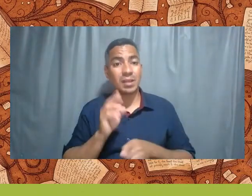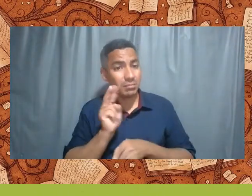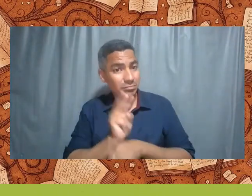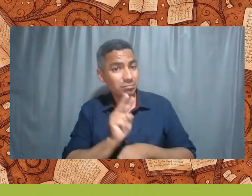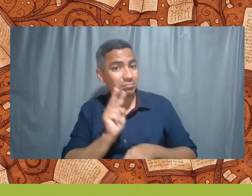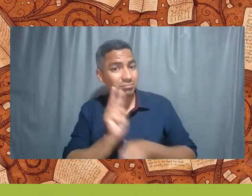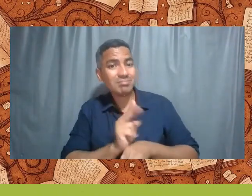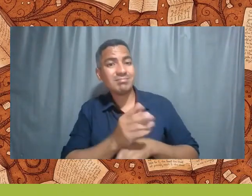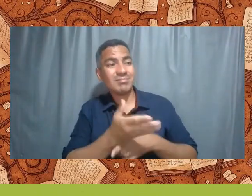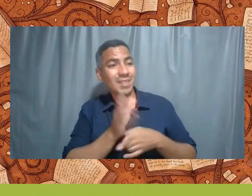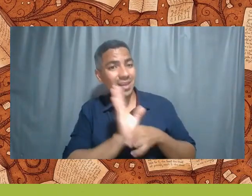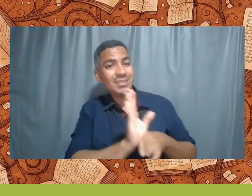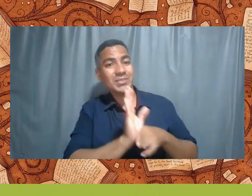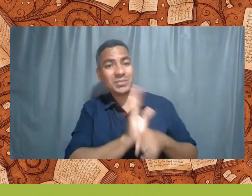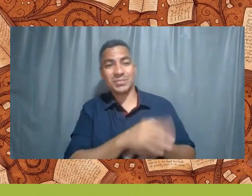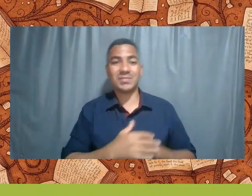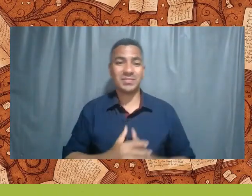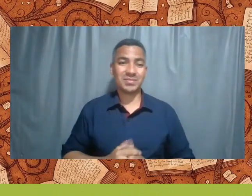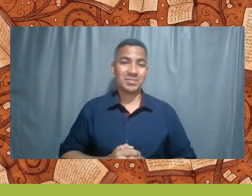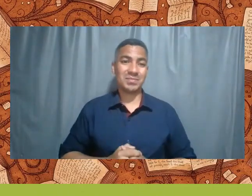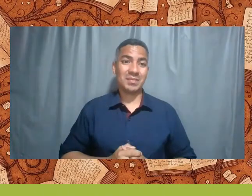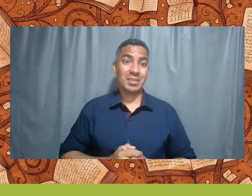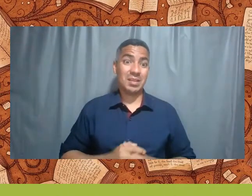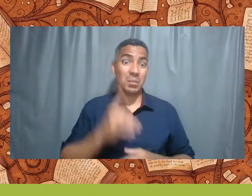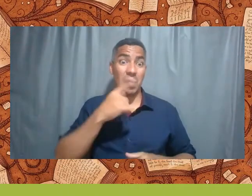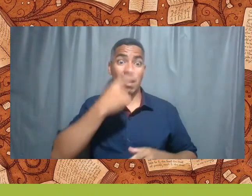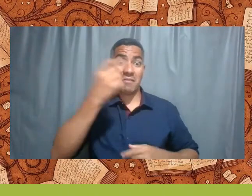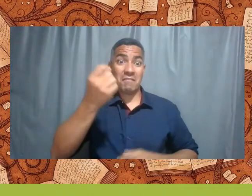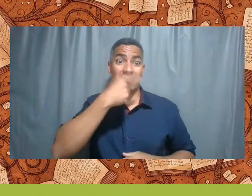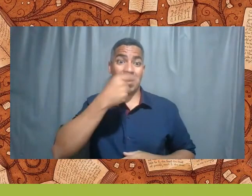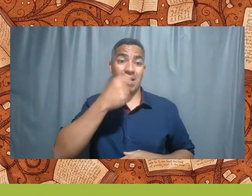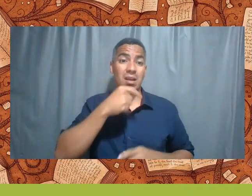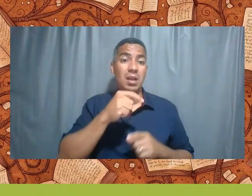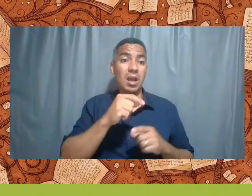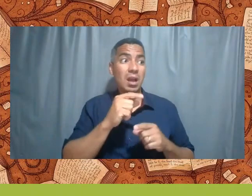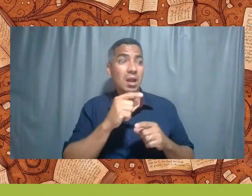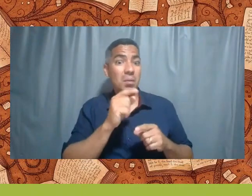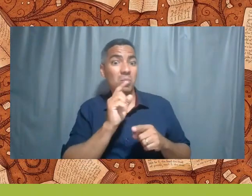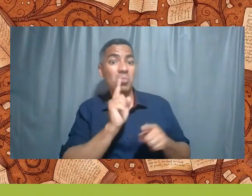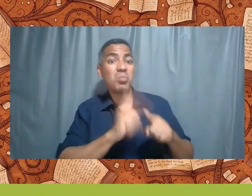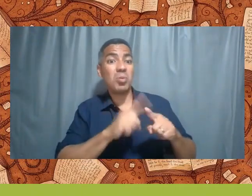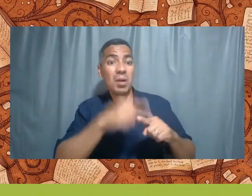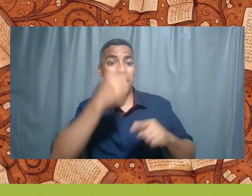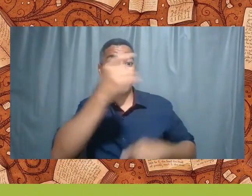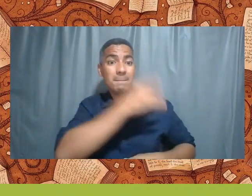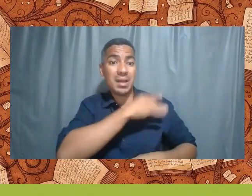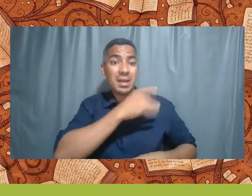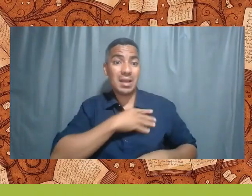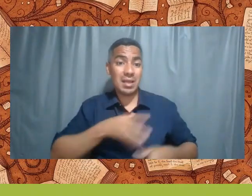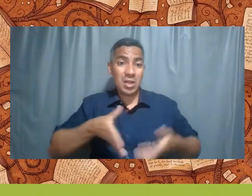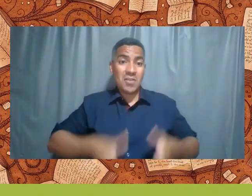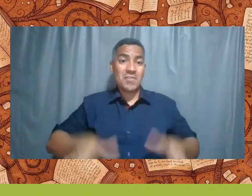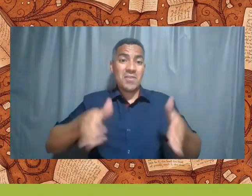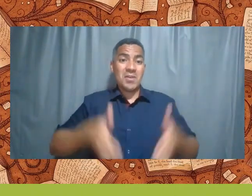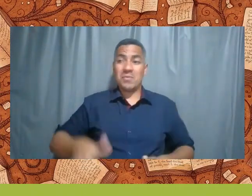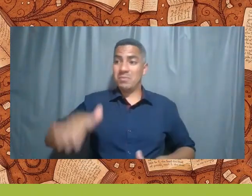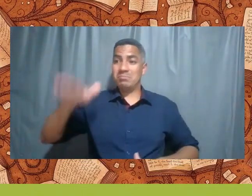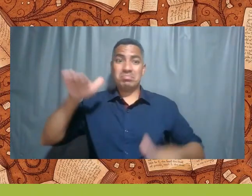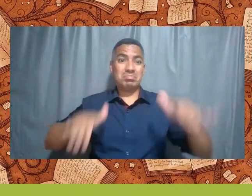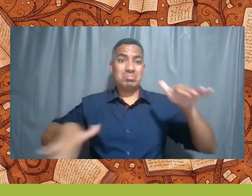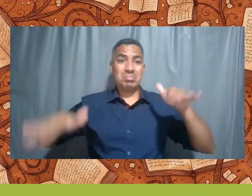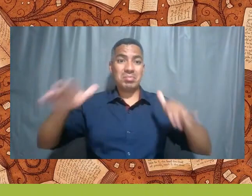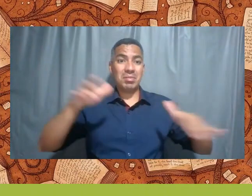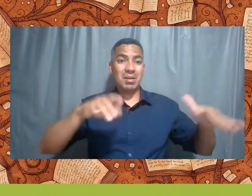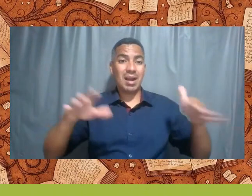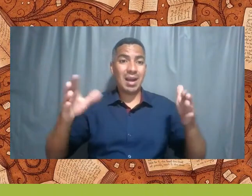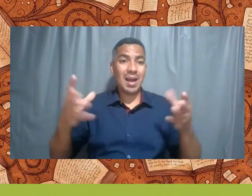a população em proporção aritmética, mas os alimentos aumentariam em proporção geométrica, né?